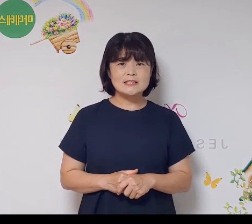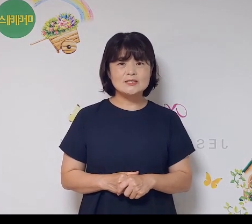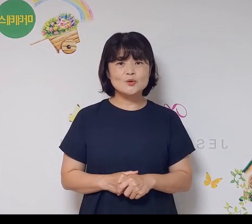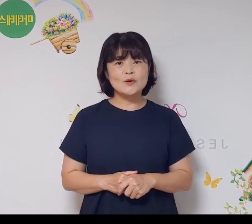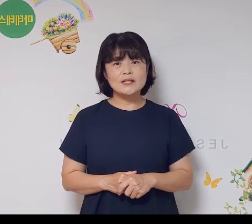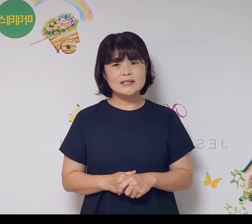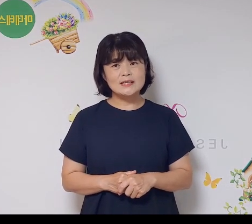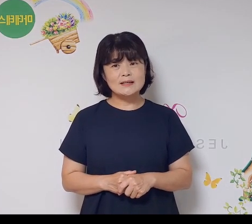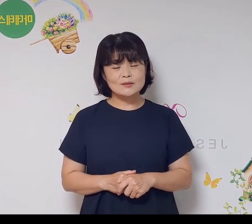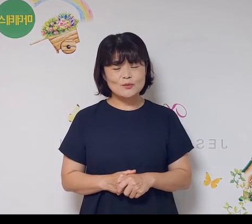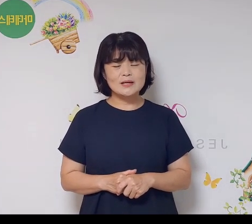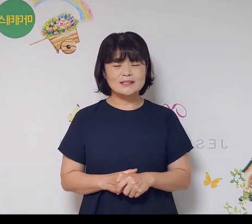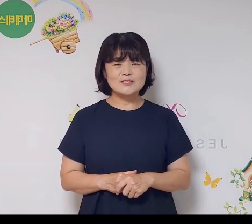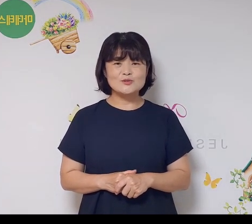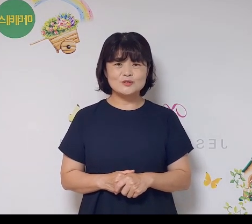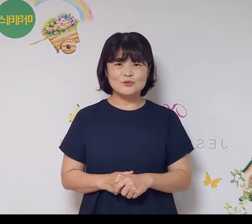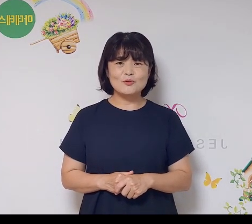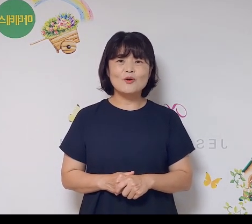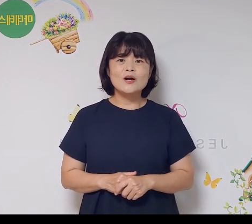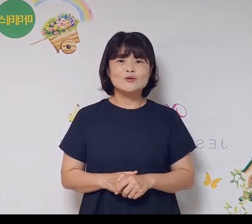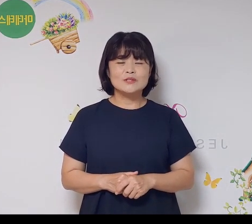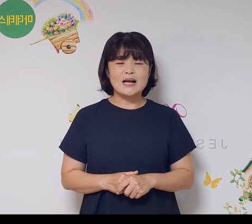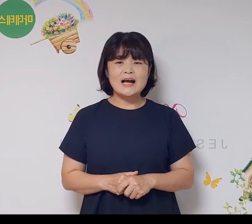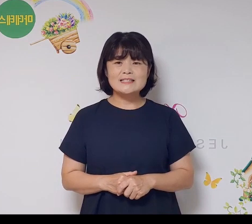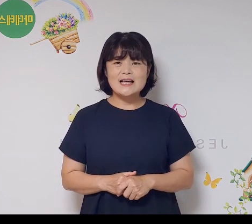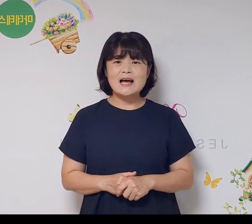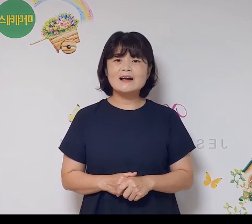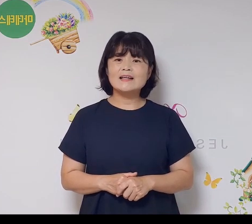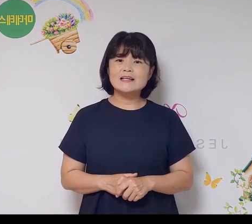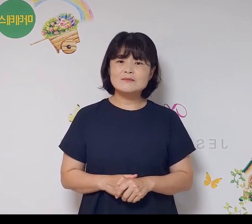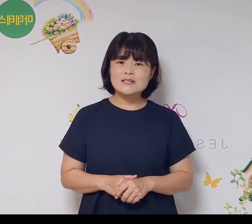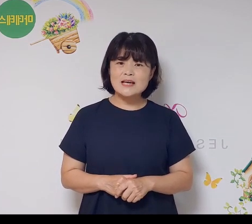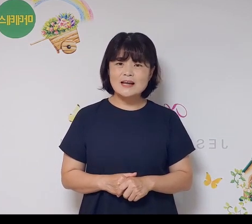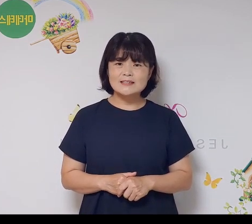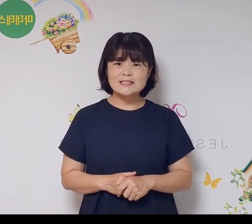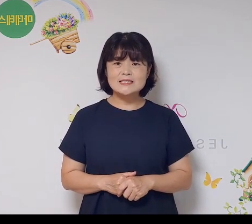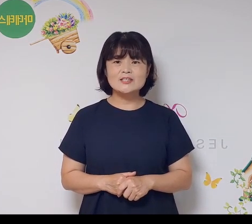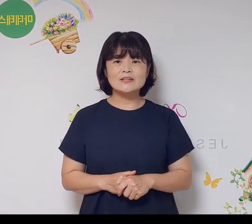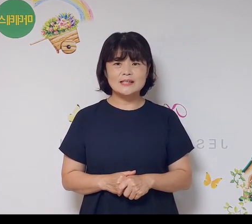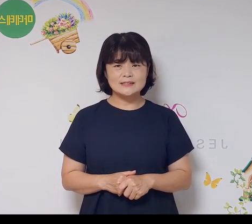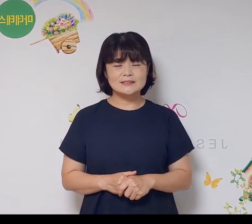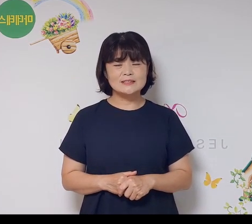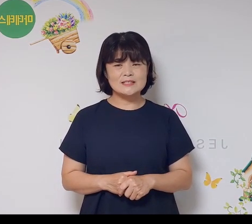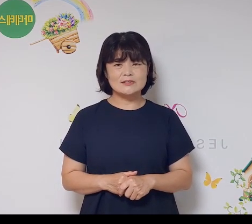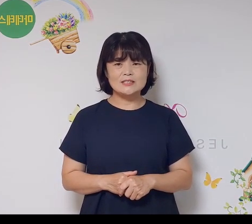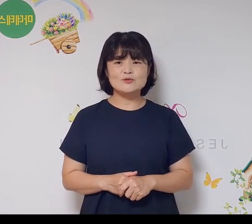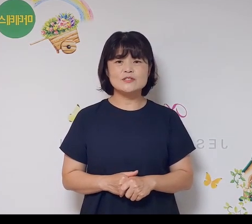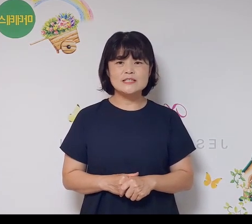되시는 교회가 될 수 있도록 우리가 항상 하나님의 사랑을 실천하는, 그래서 이웃을